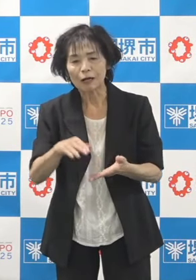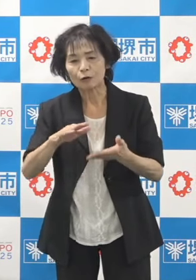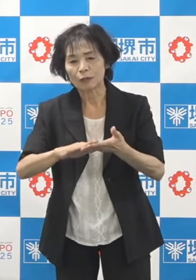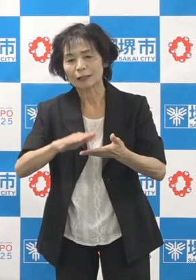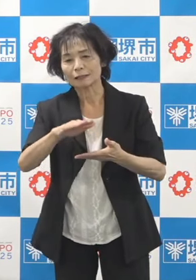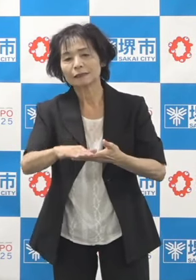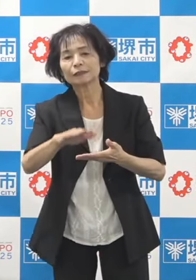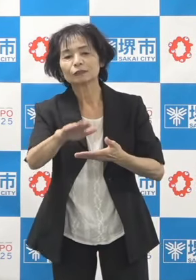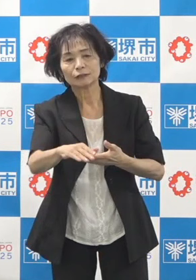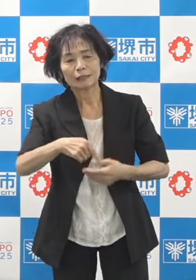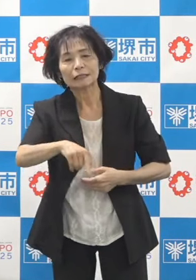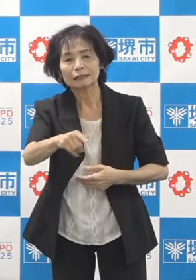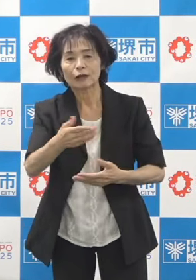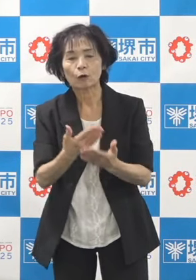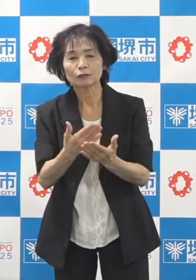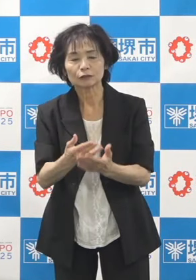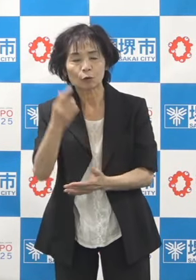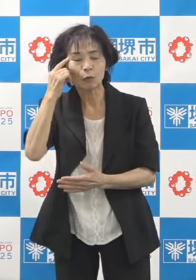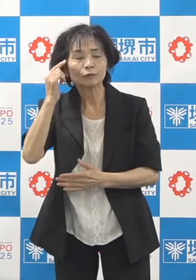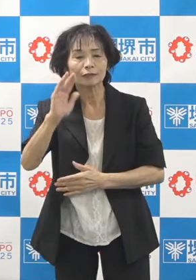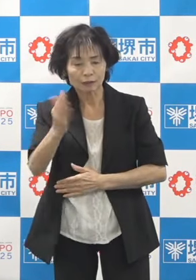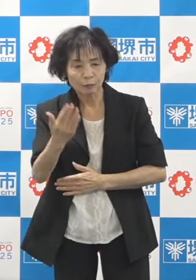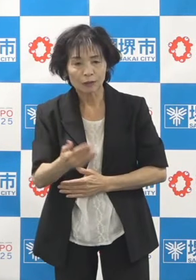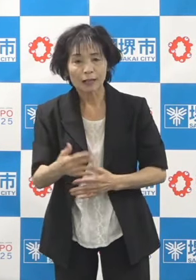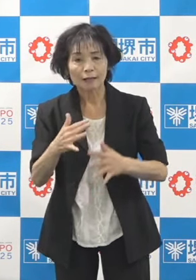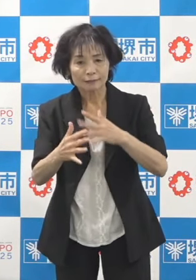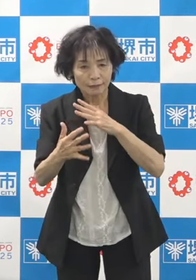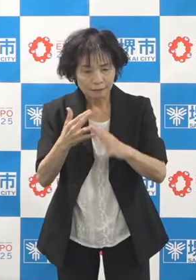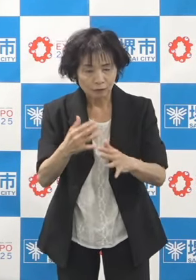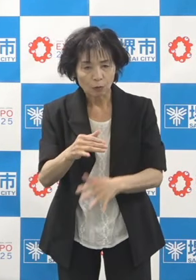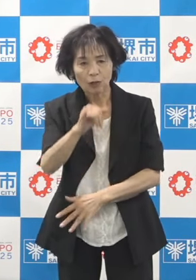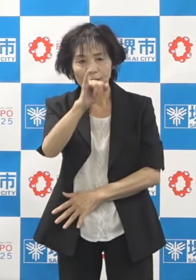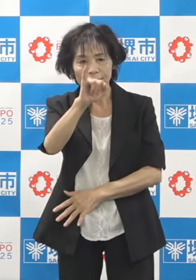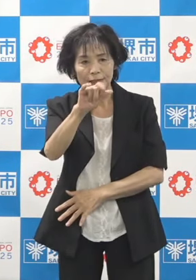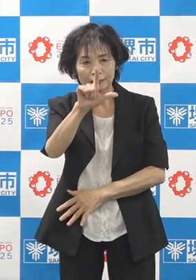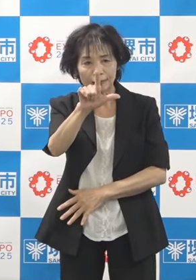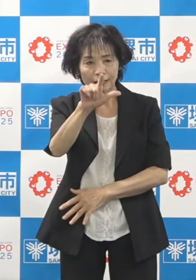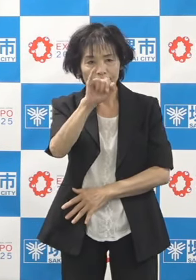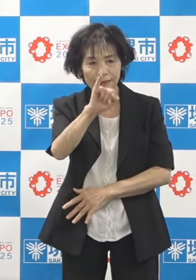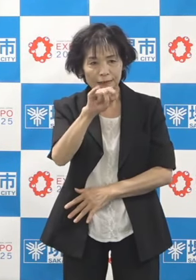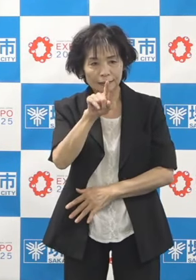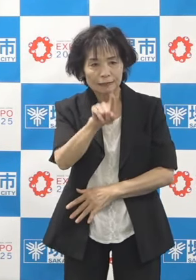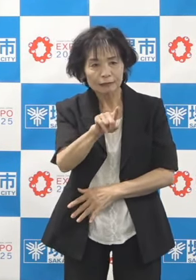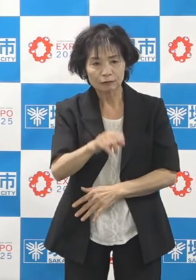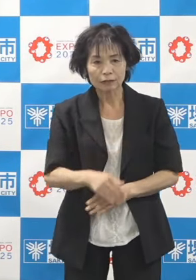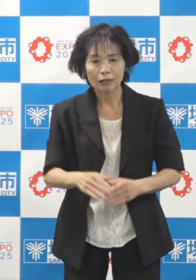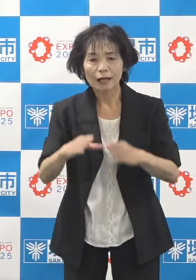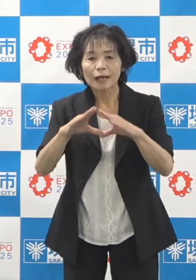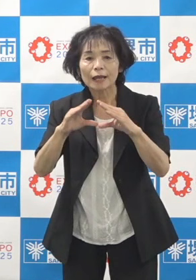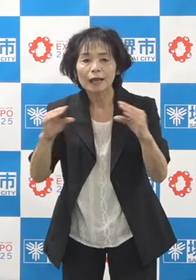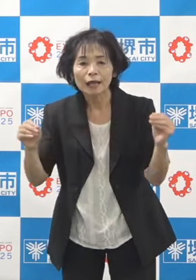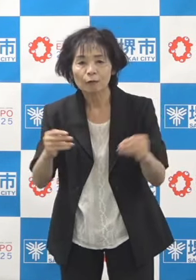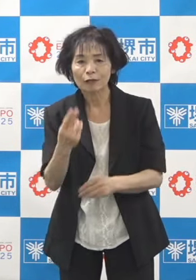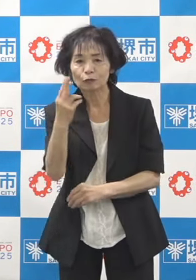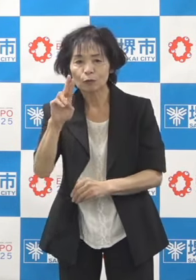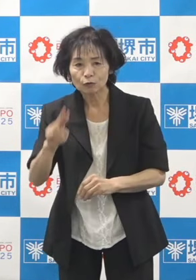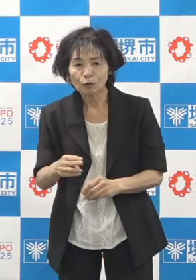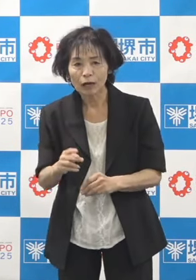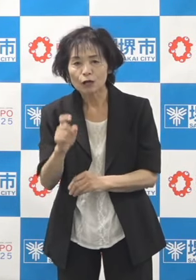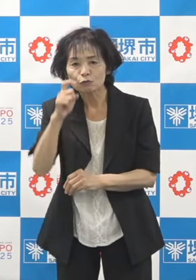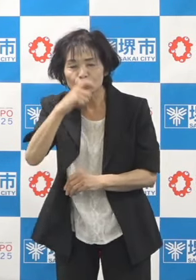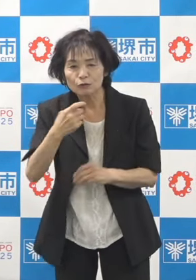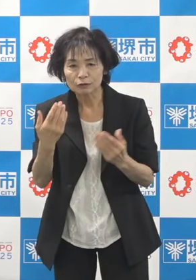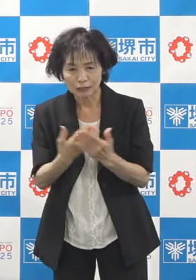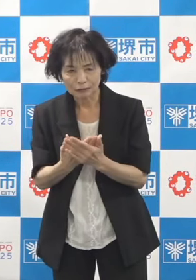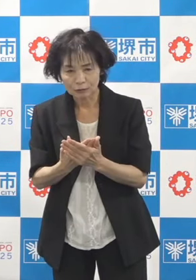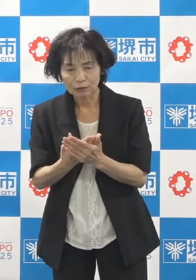けど、例えばその戦争とか慰霊碑とかの話でいうと、平和塔の老朽化とかですね、あと礼拝